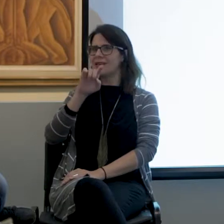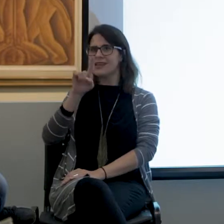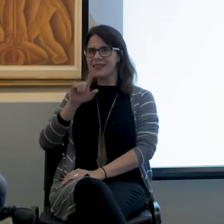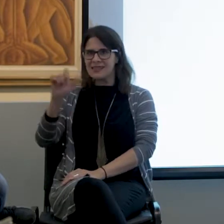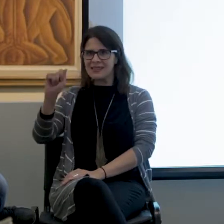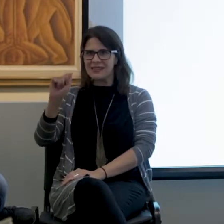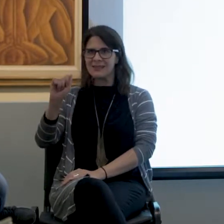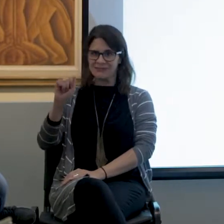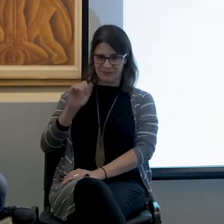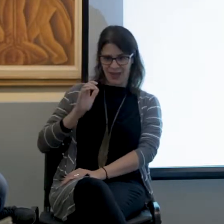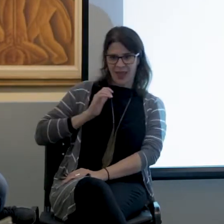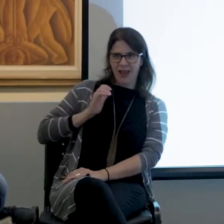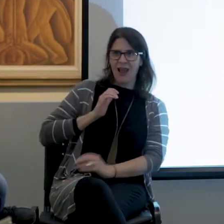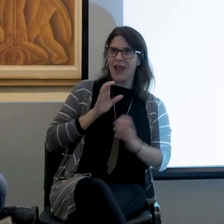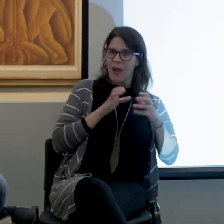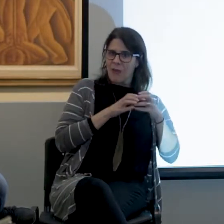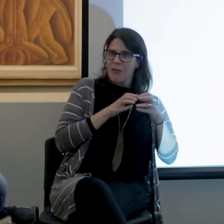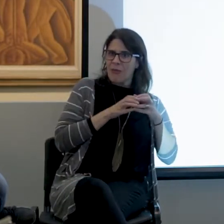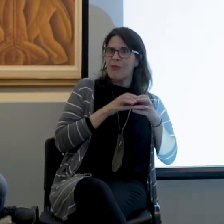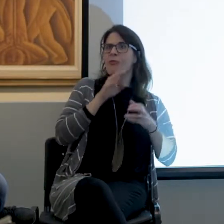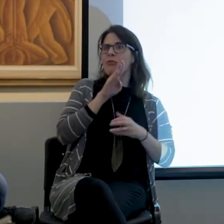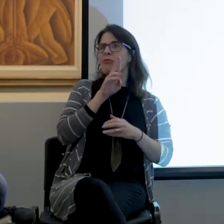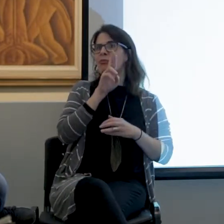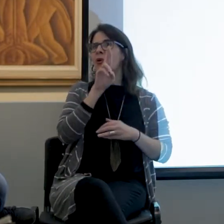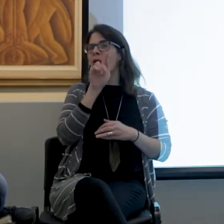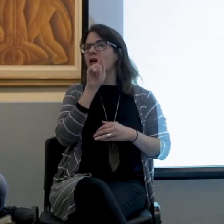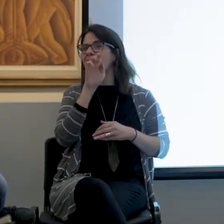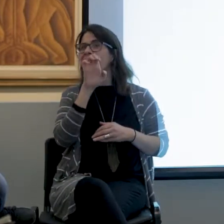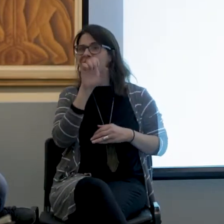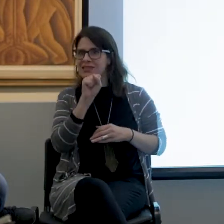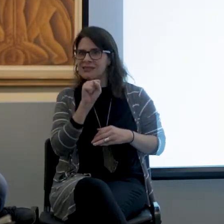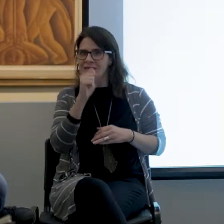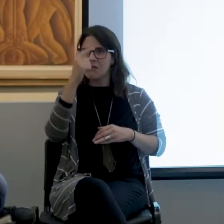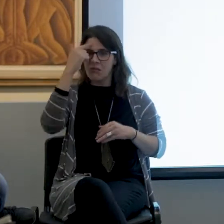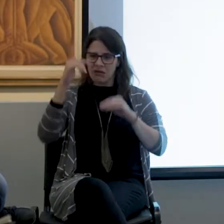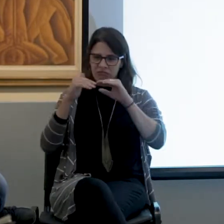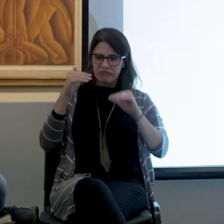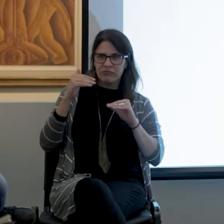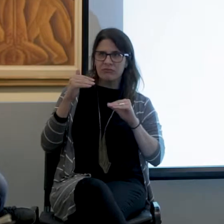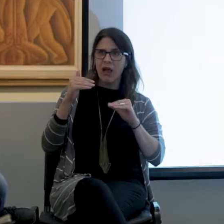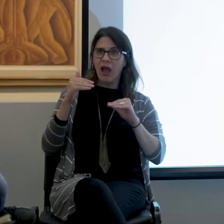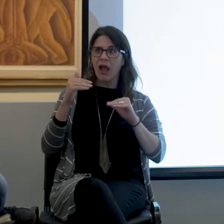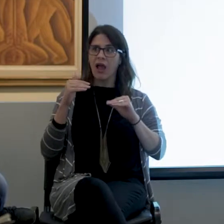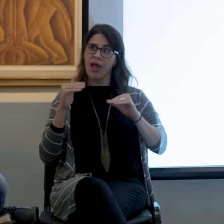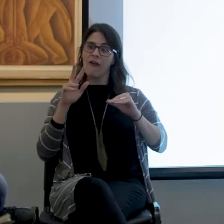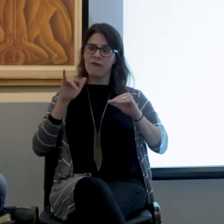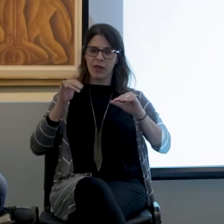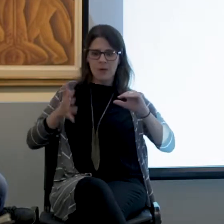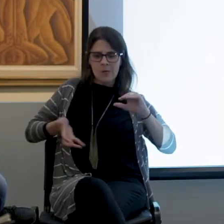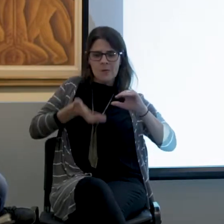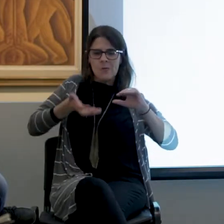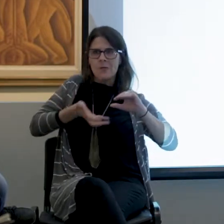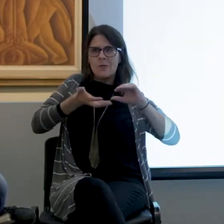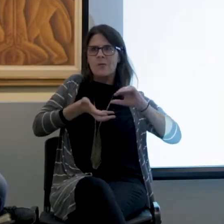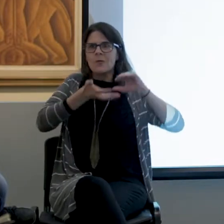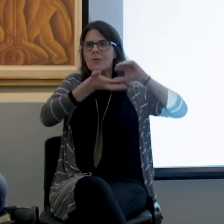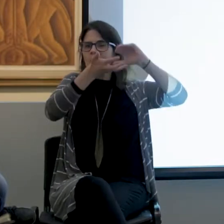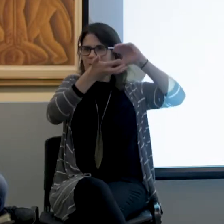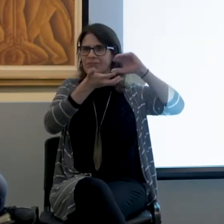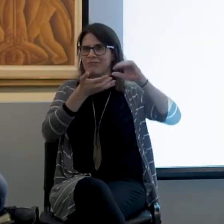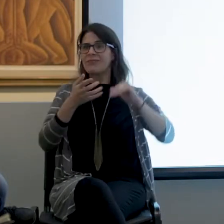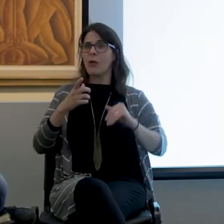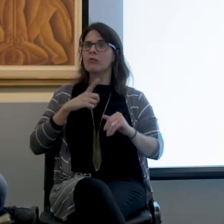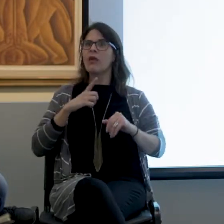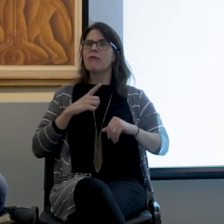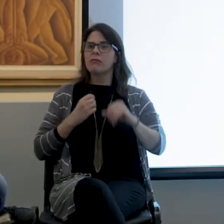ela tinha o dinheiro, mas não tinha a panca da cultura, né? Então precisava da cultura e tal. Criou vários agentes para isso, professores,